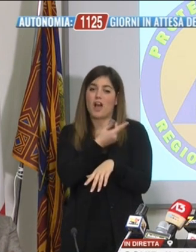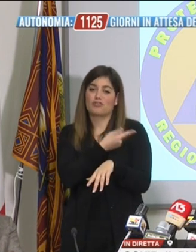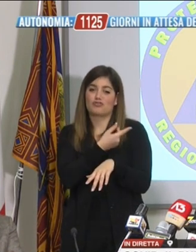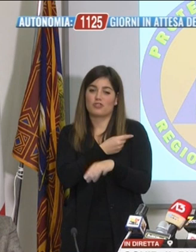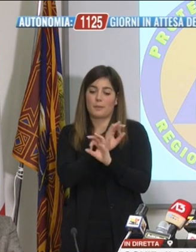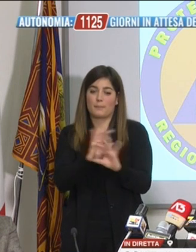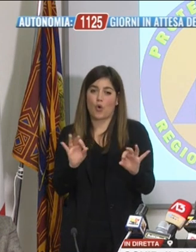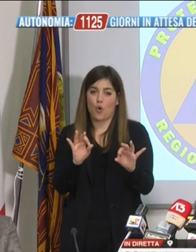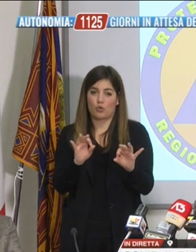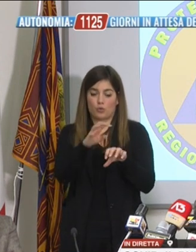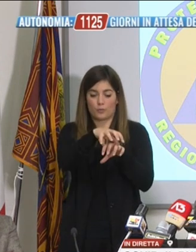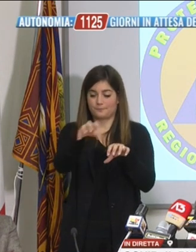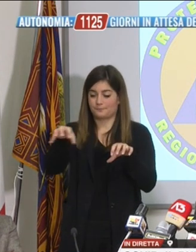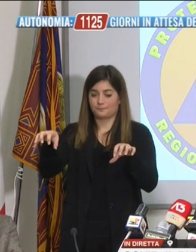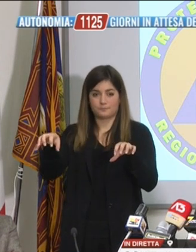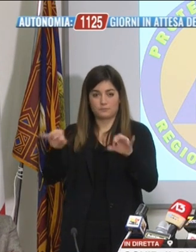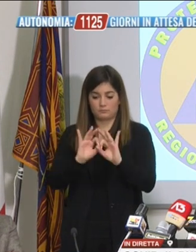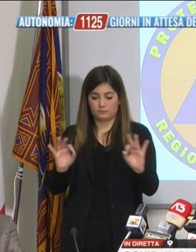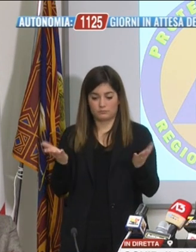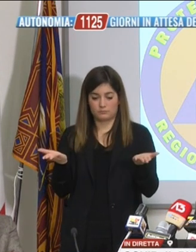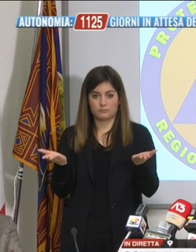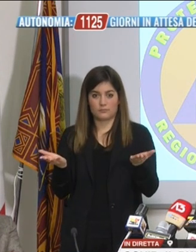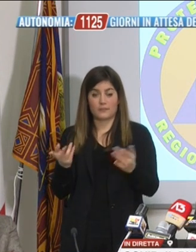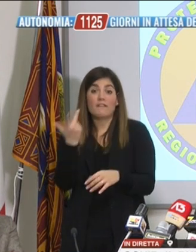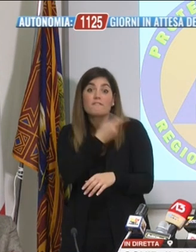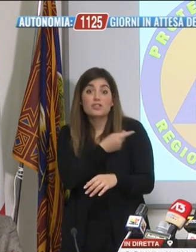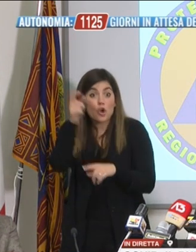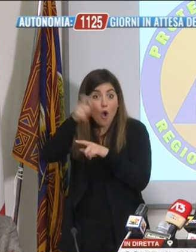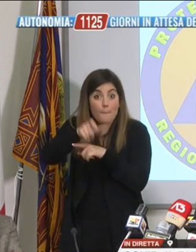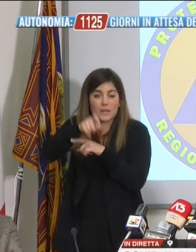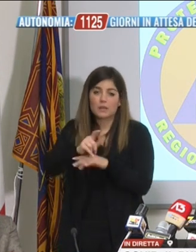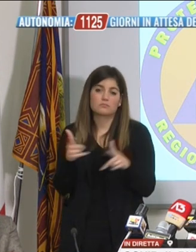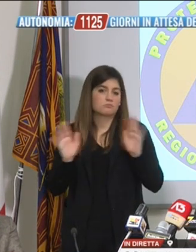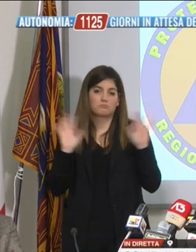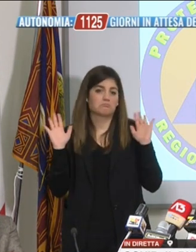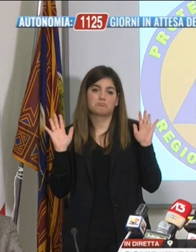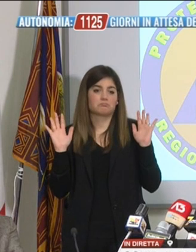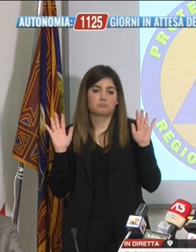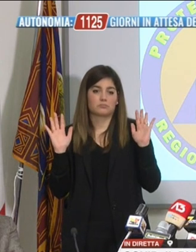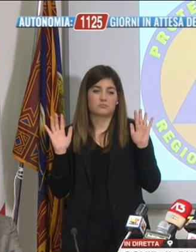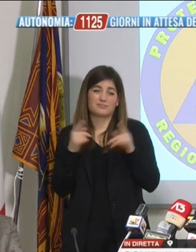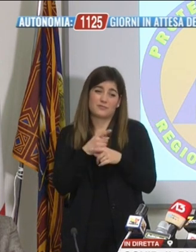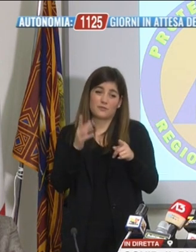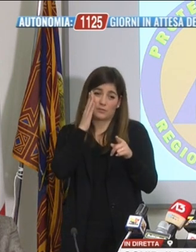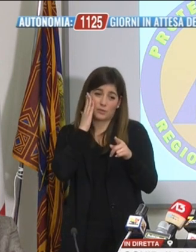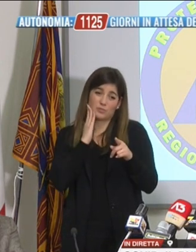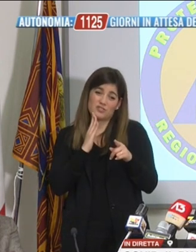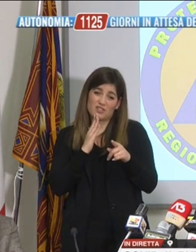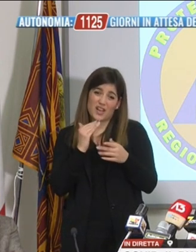Noi peraltro ci stiamo organizzando. Il vaccino non è obbligatorio. Quindi dico, evitate di